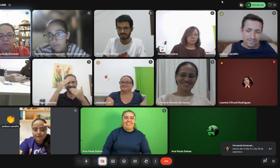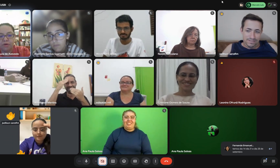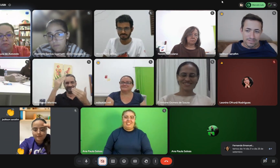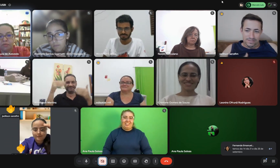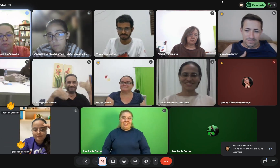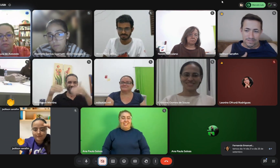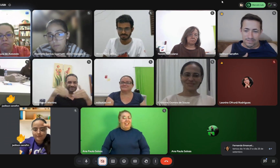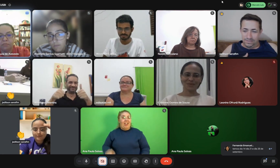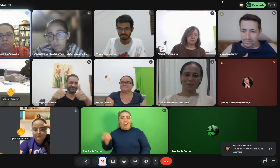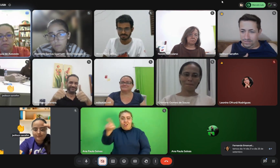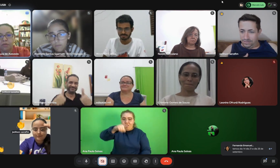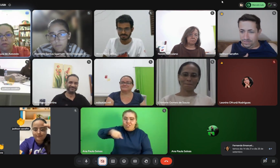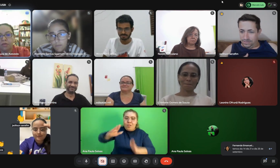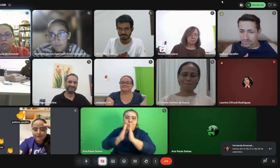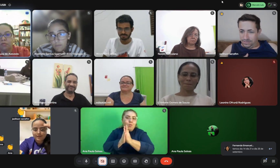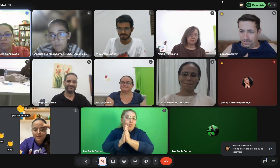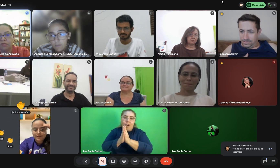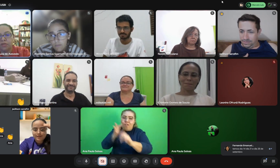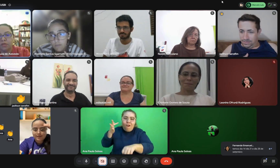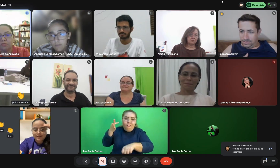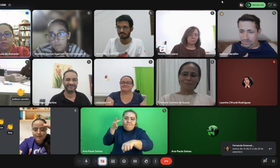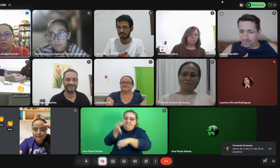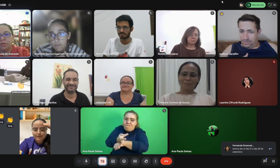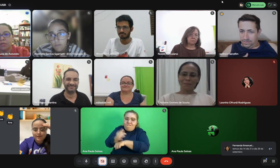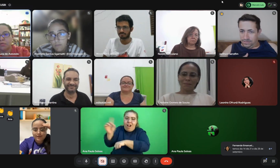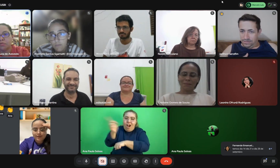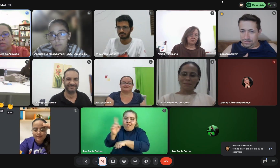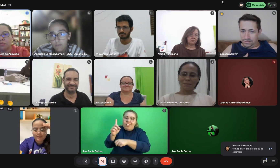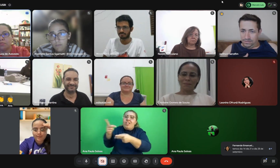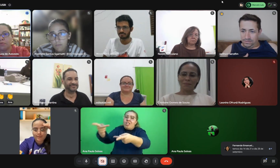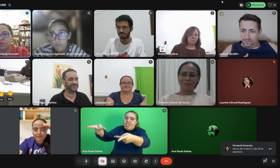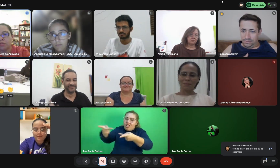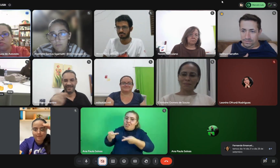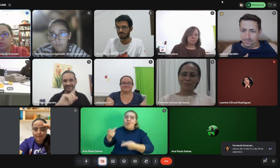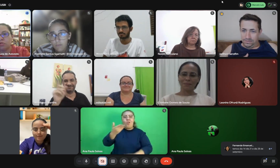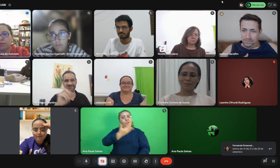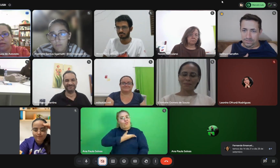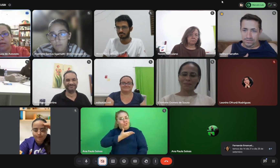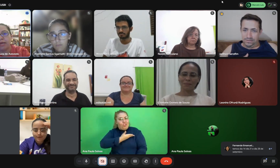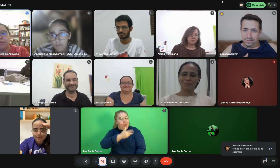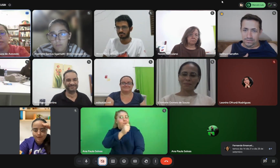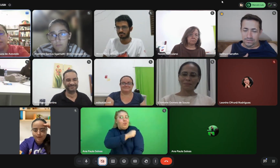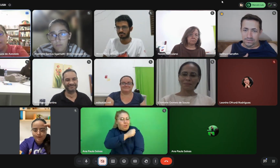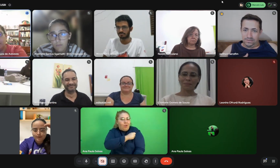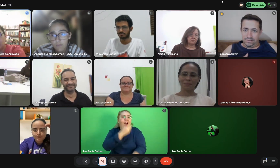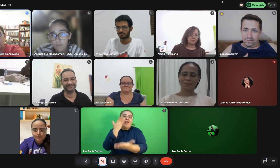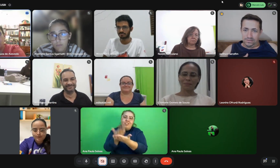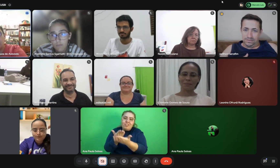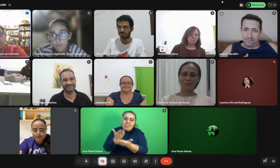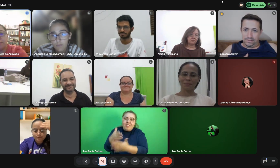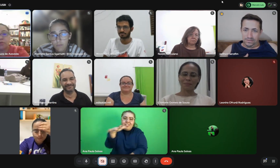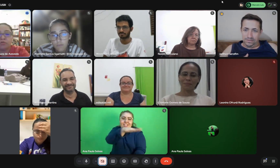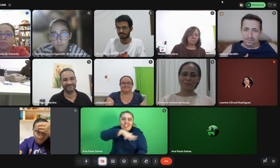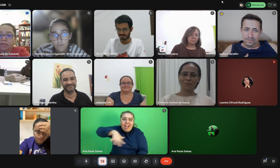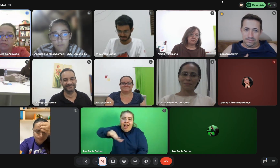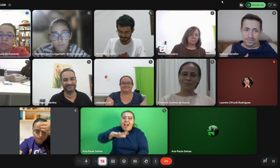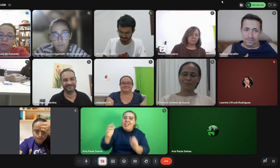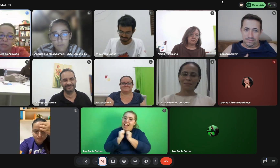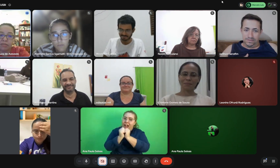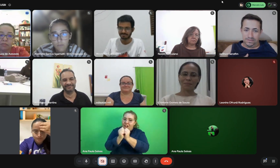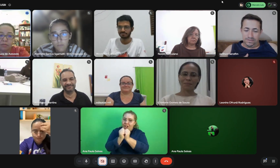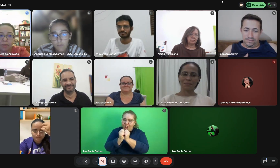Não faltem e convidem os amigos, os alunos, pessoas que estão estudando sobre a área. A gente está aqui, porque depois nós